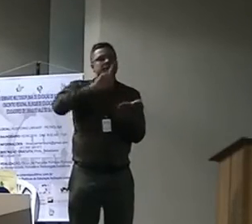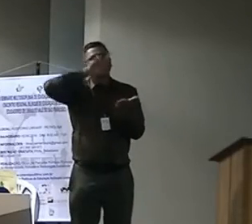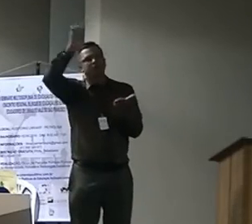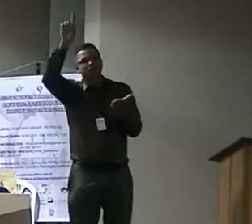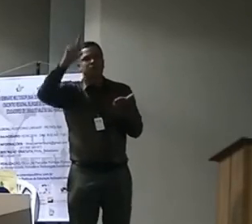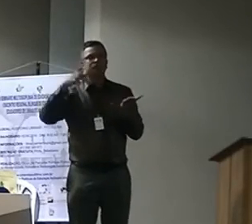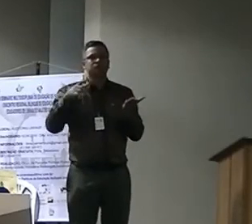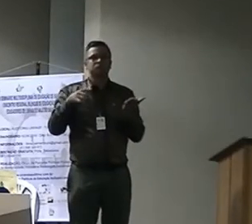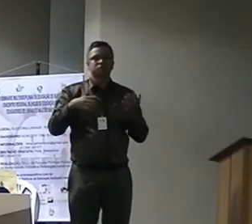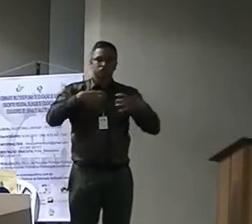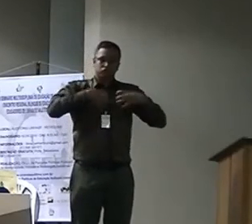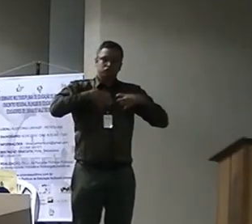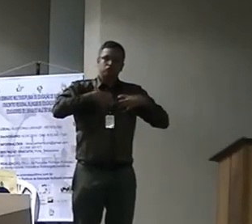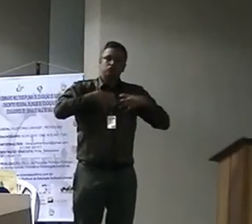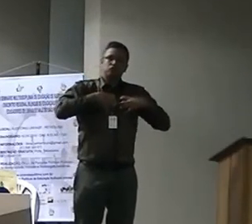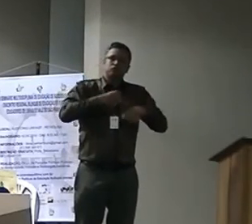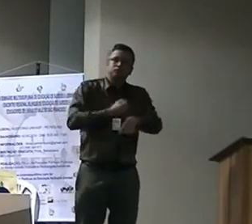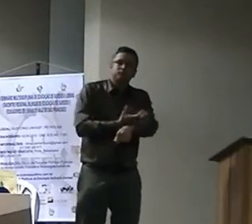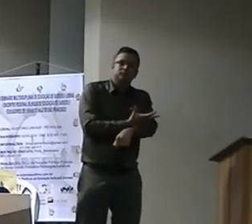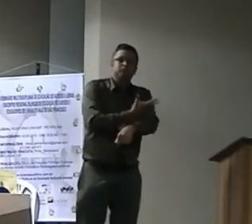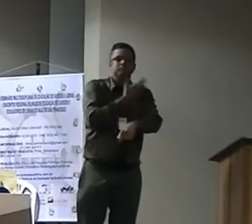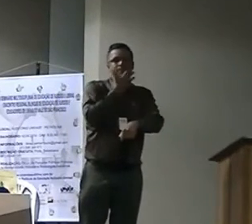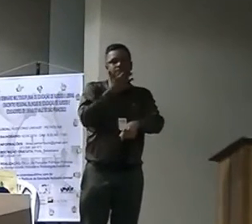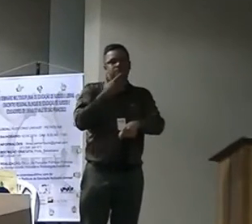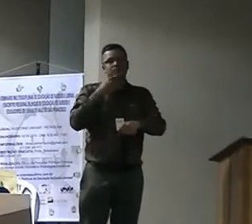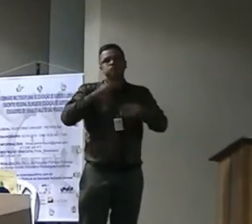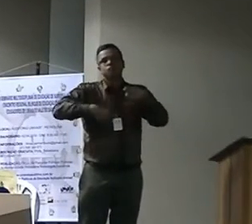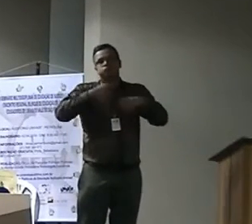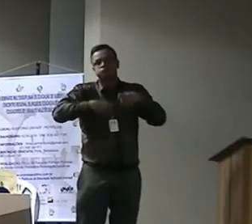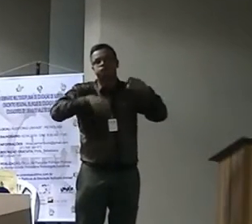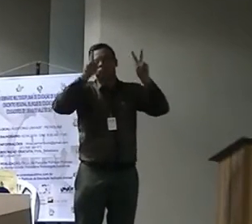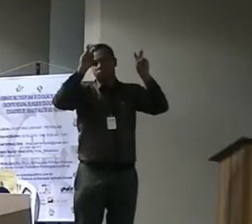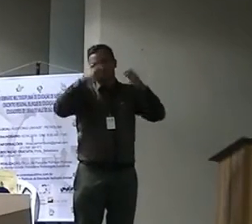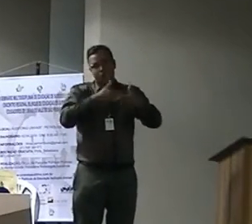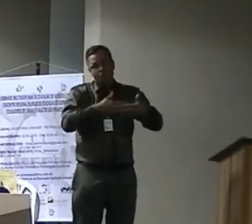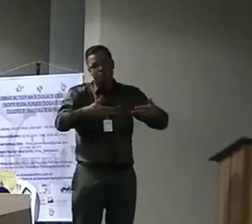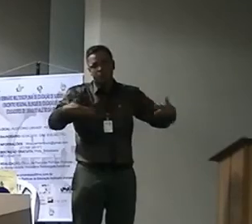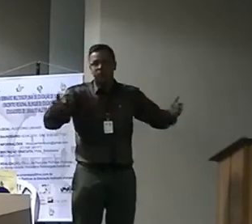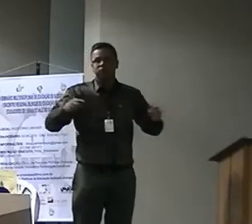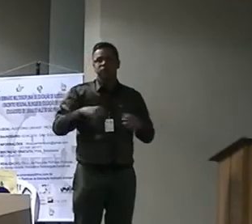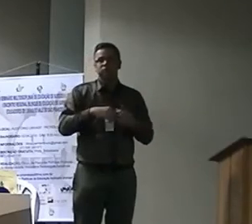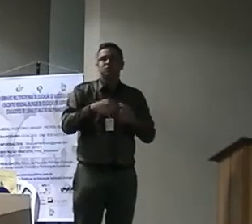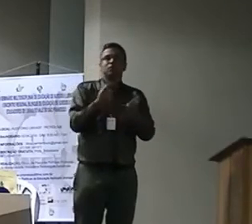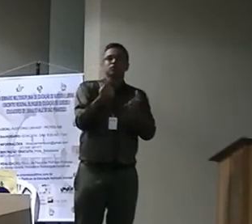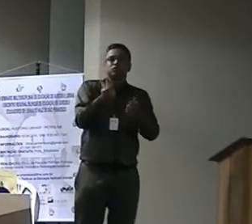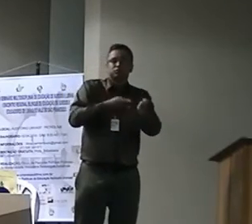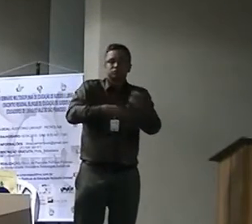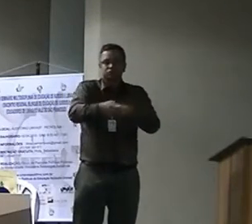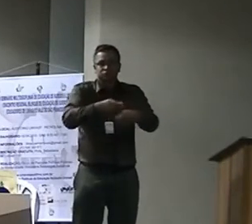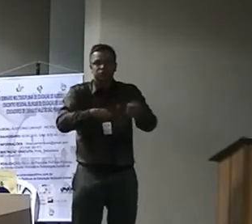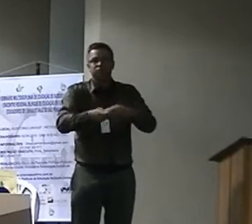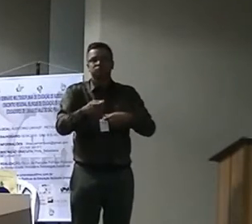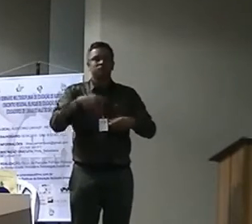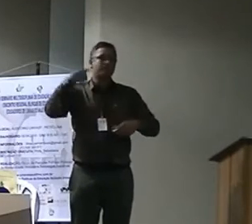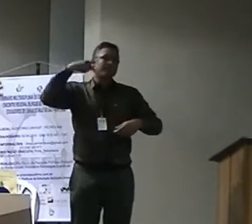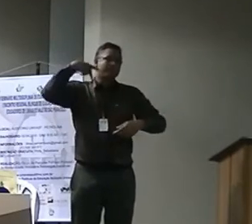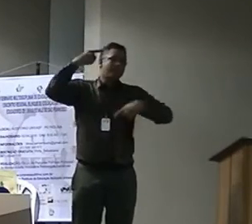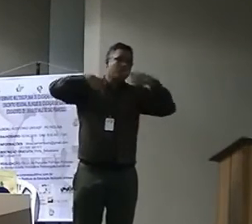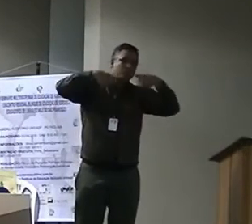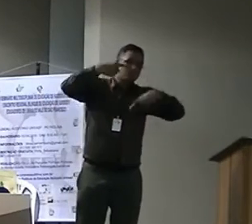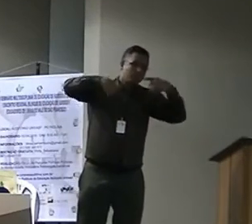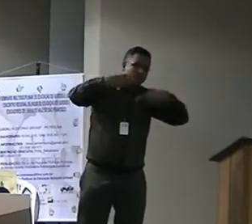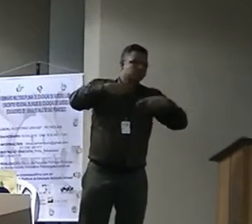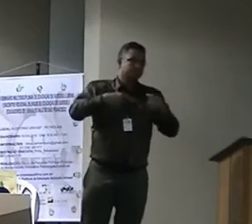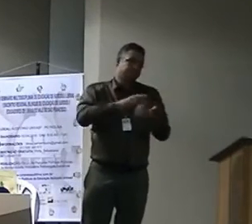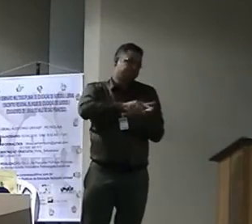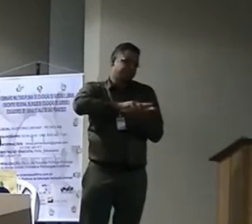emocional. Você pode tratar sobre sexualidade, sobre financeiro, político e toda essa necessidade